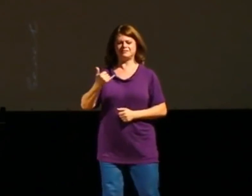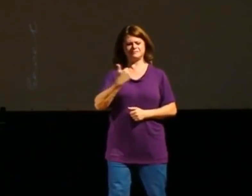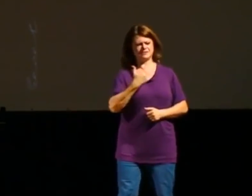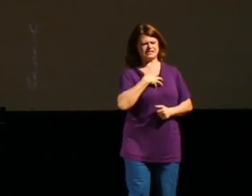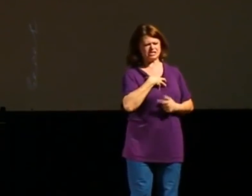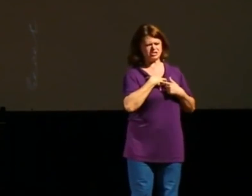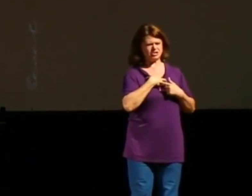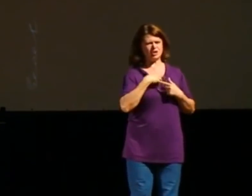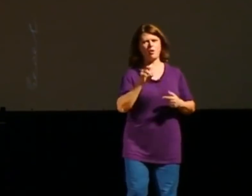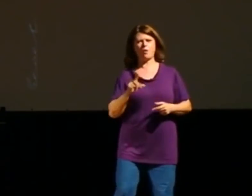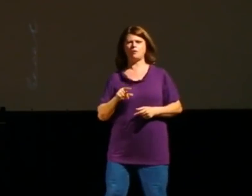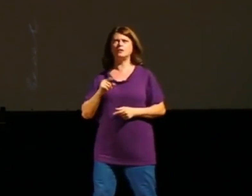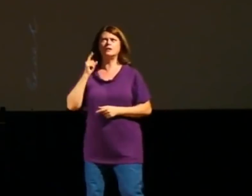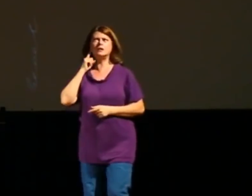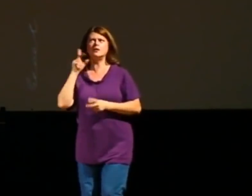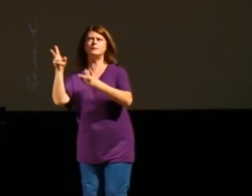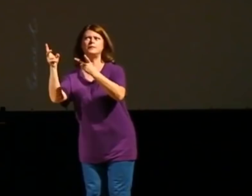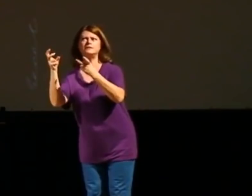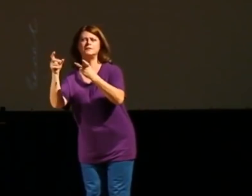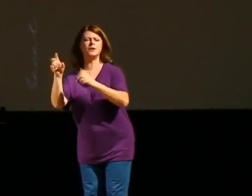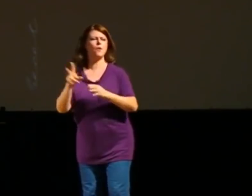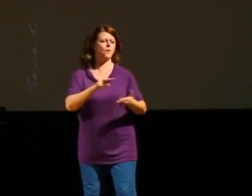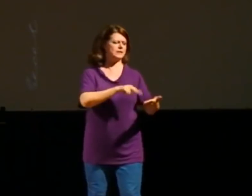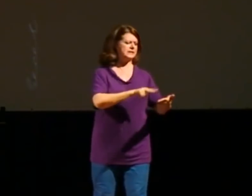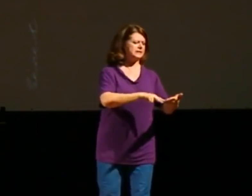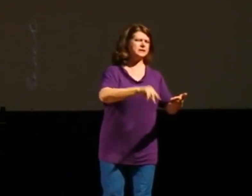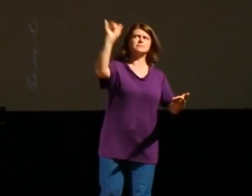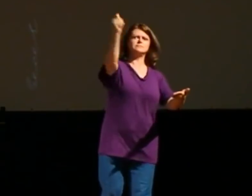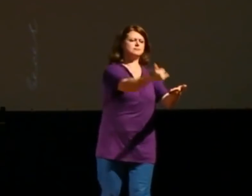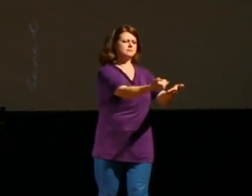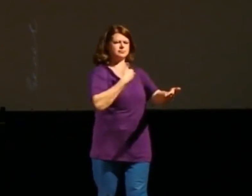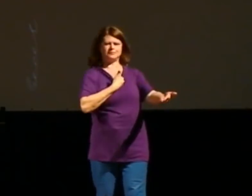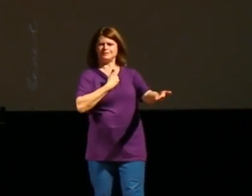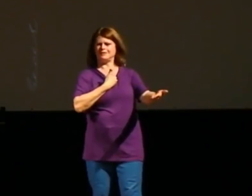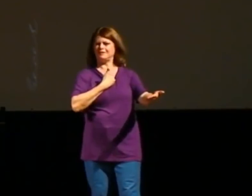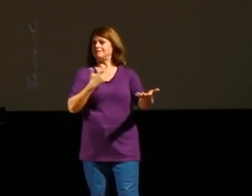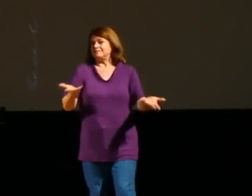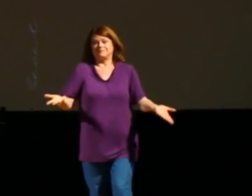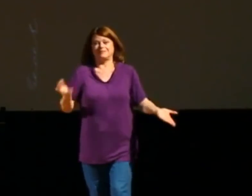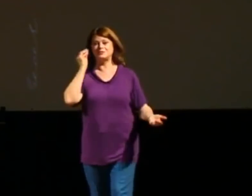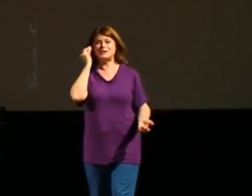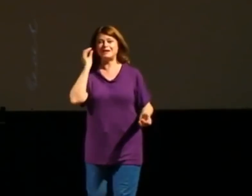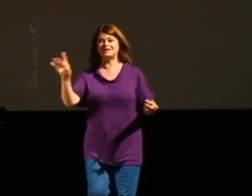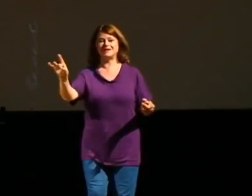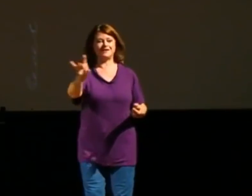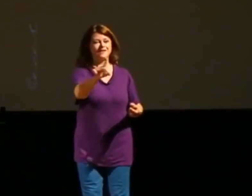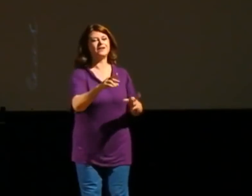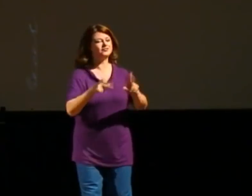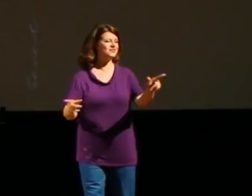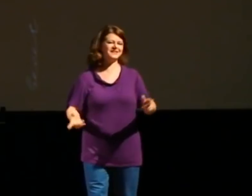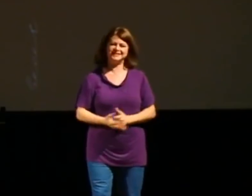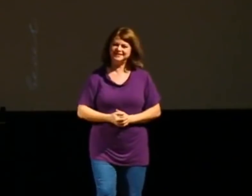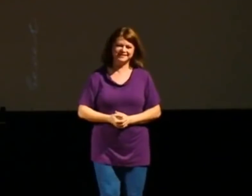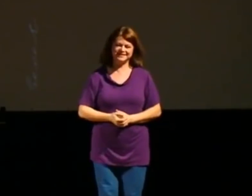naquele momento a gente teve uma experiência de conhecer ao Senhor. Ele tira o homem e não